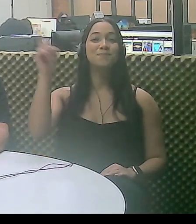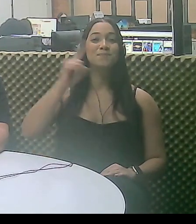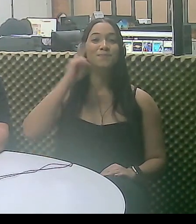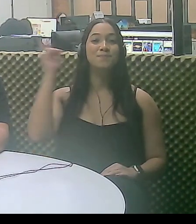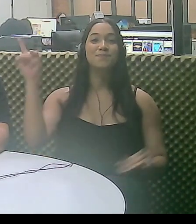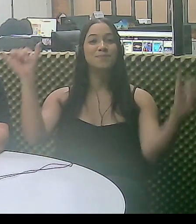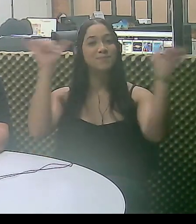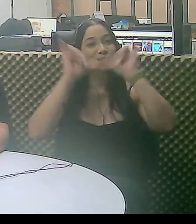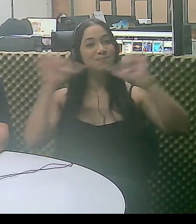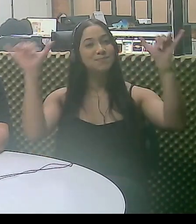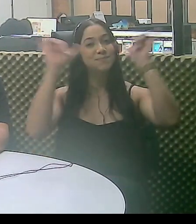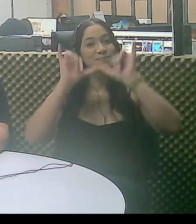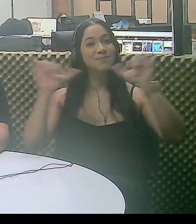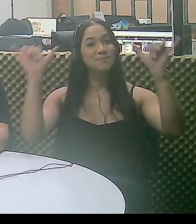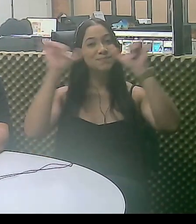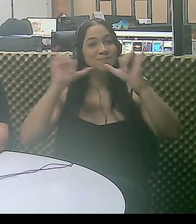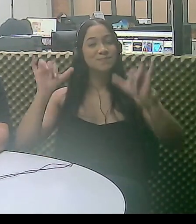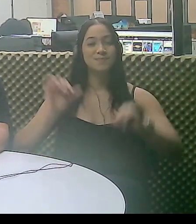Giro de